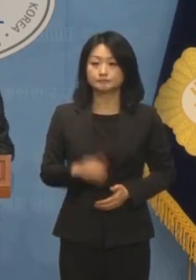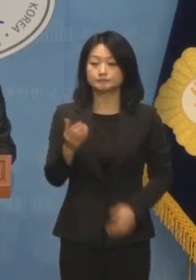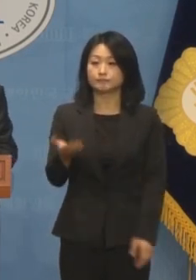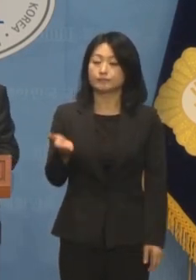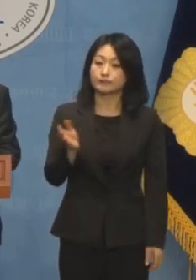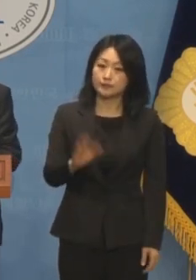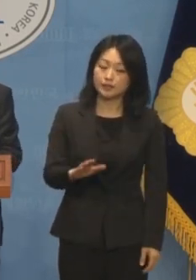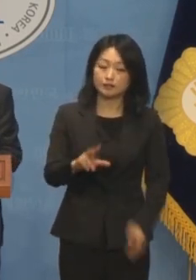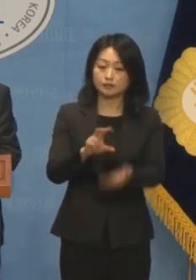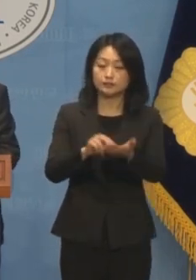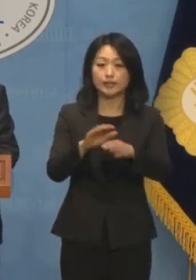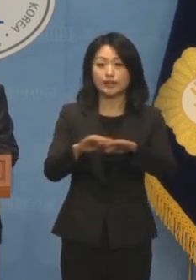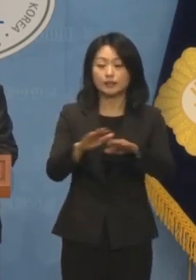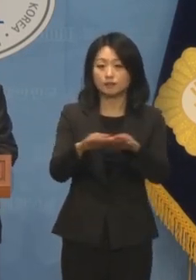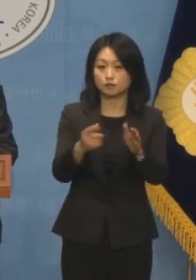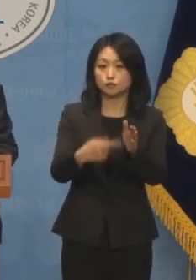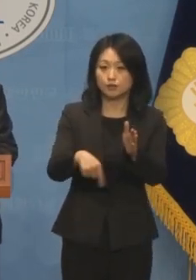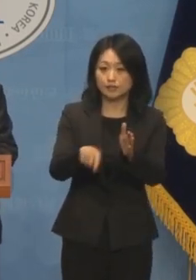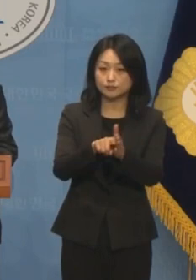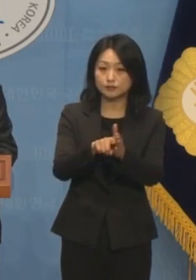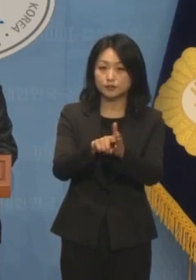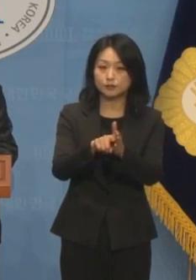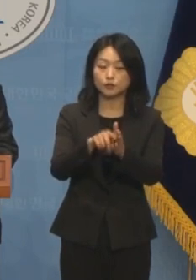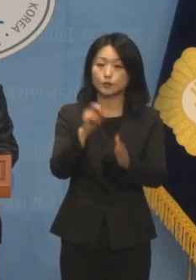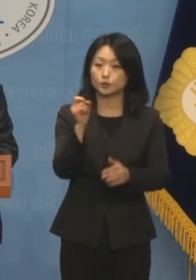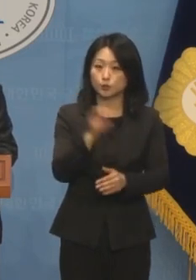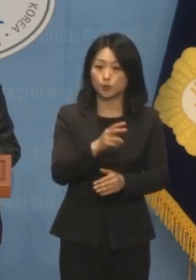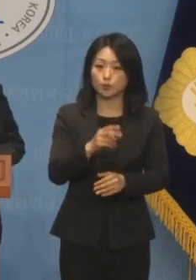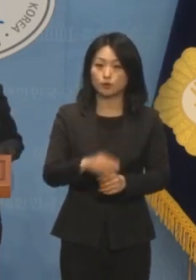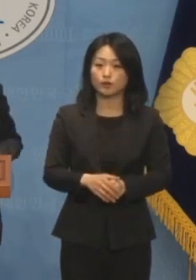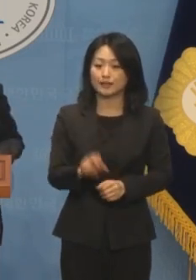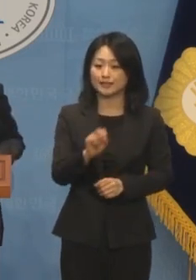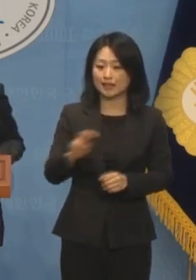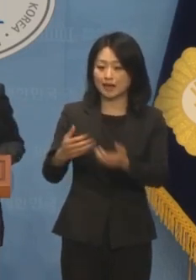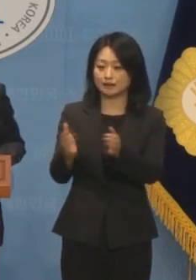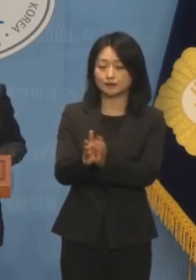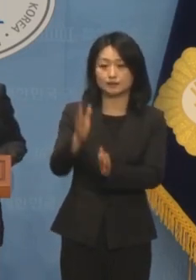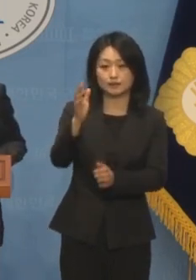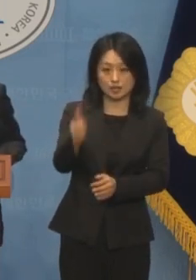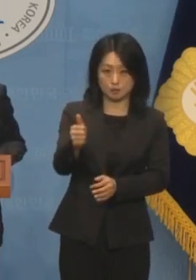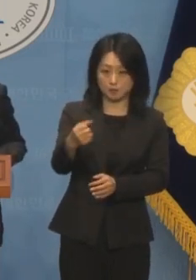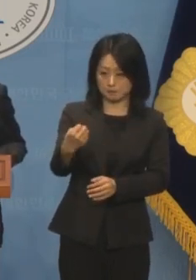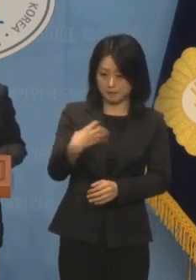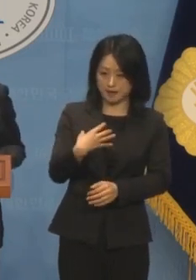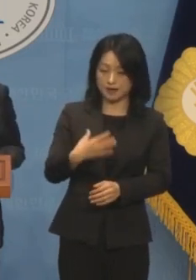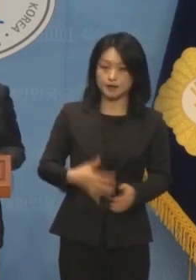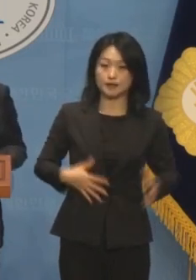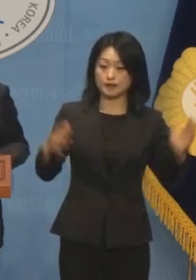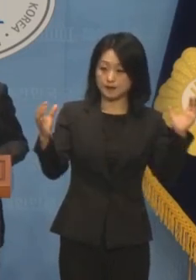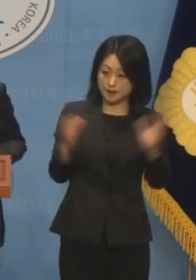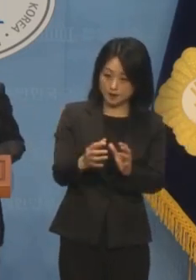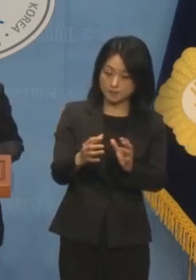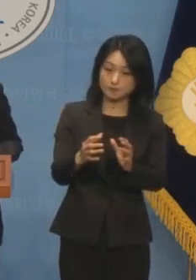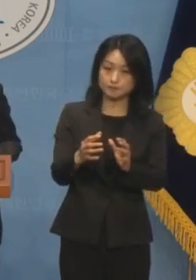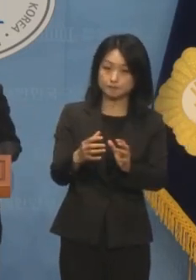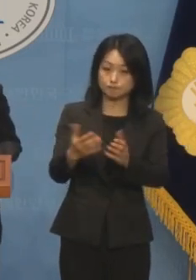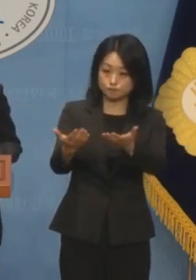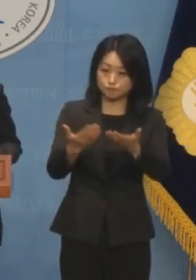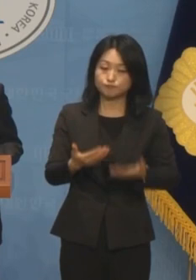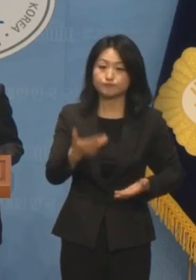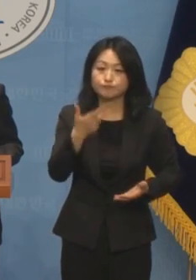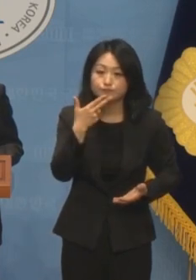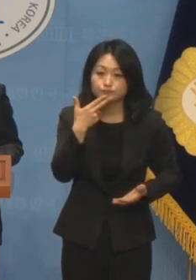그런데 사태 해결을 위해서 또 우리 야당 대표분들께서도 초당적인 협력에 나서지는 못할